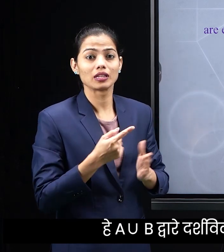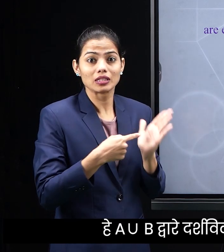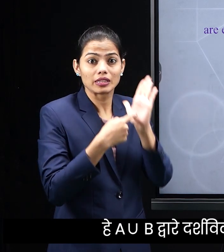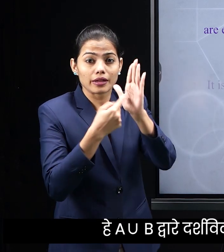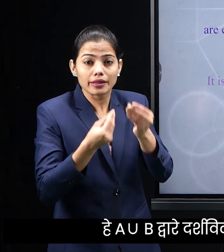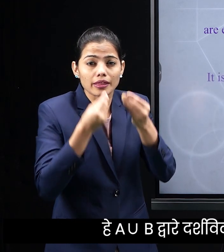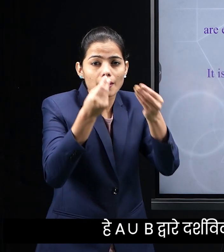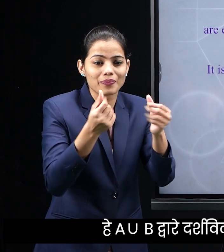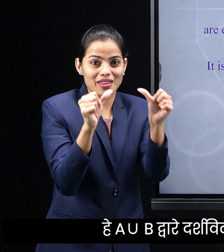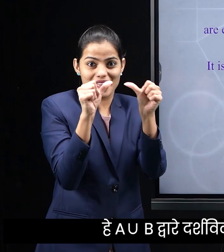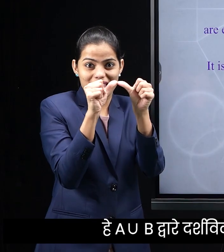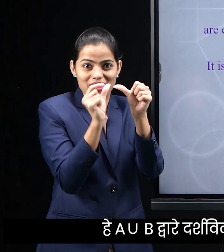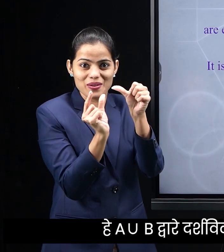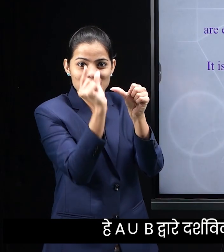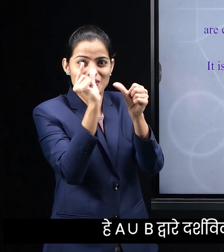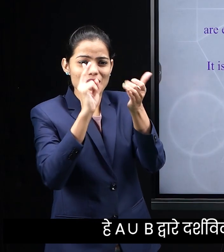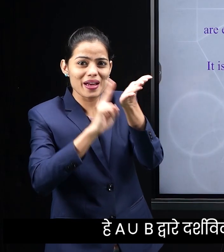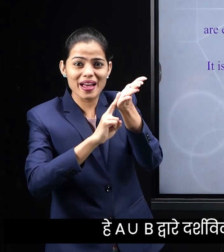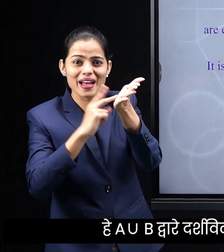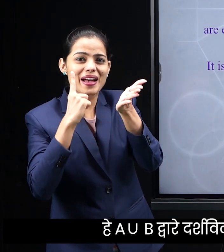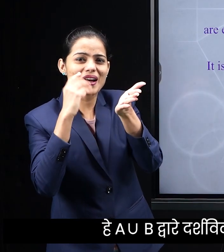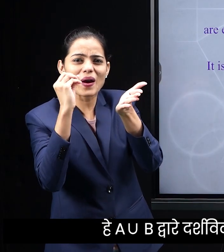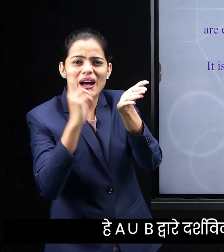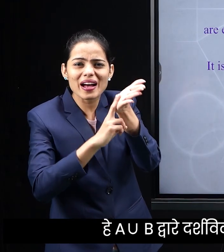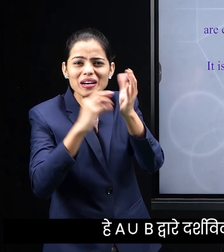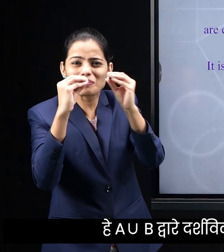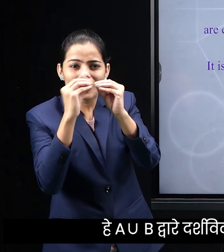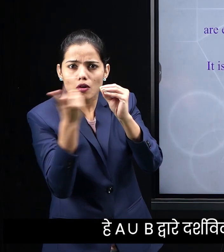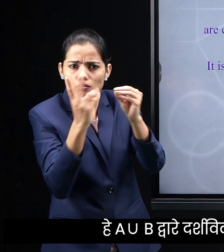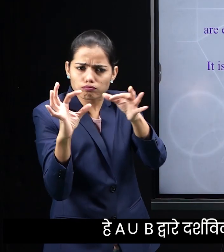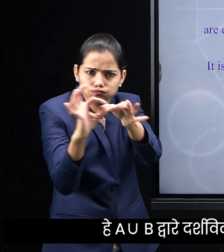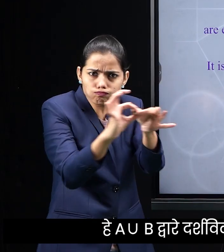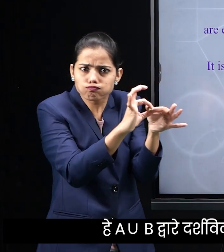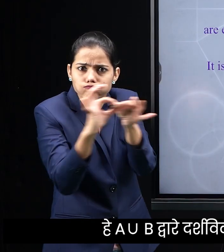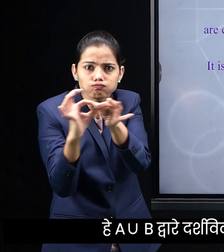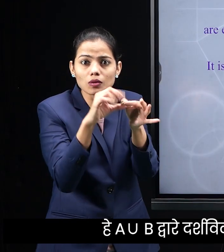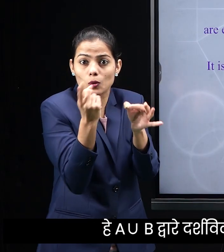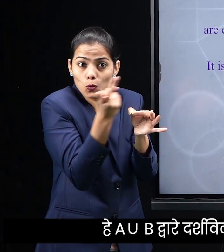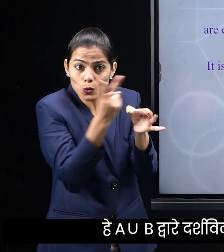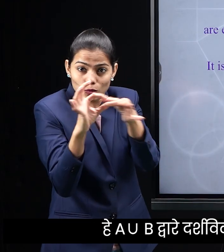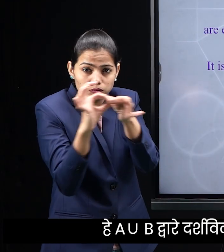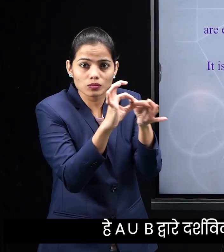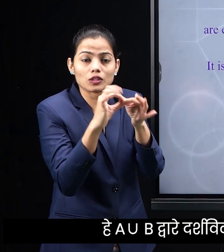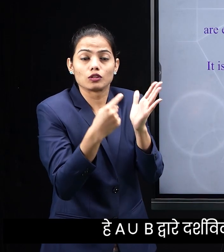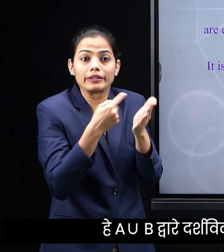हे AUB द्वारे दर्शविले जाते आणि A युनियन B म्हणून वाचले जाते.